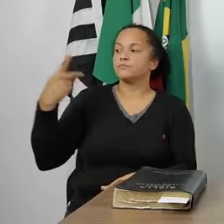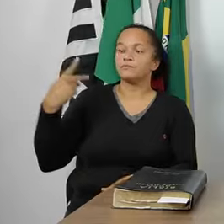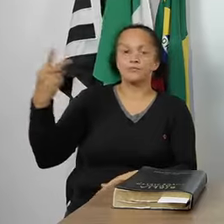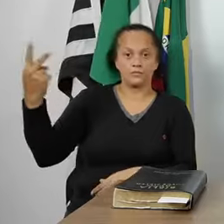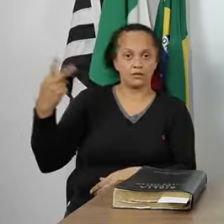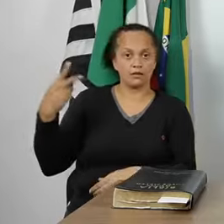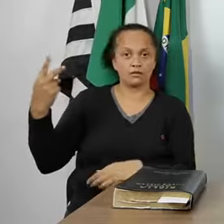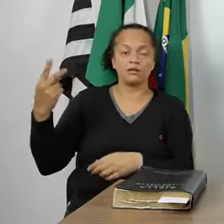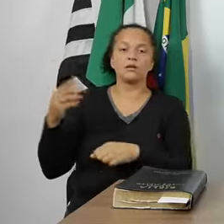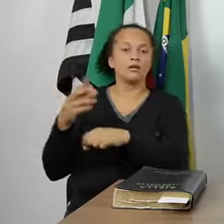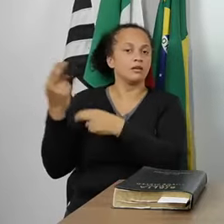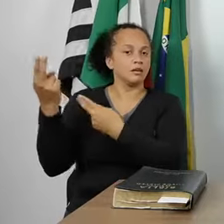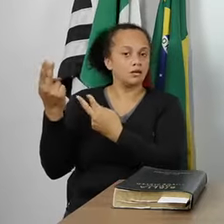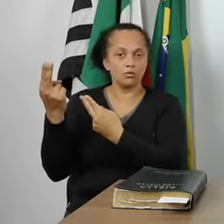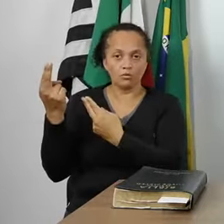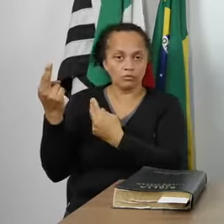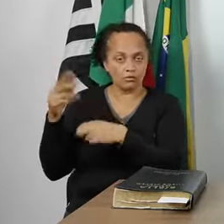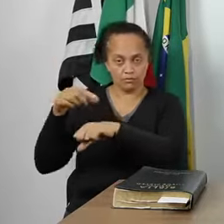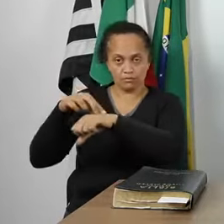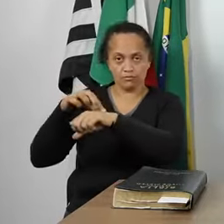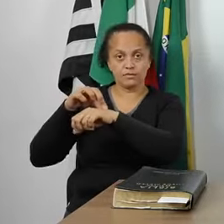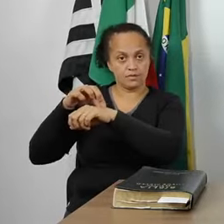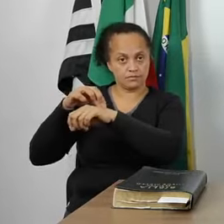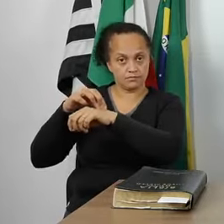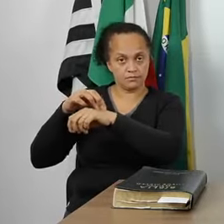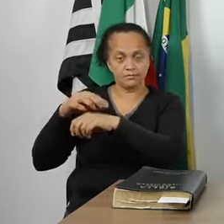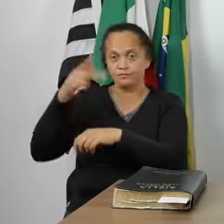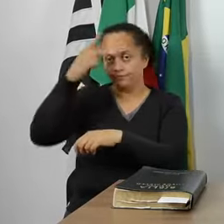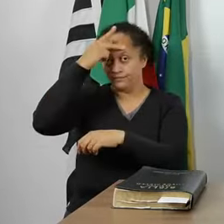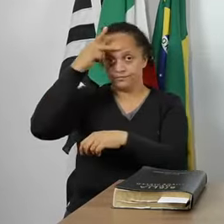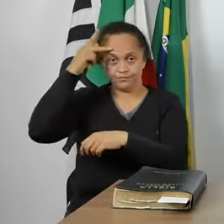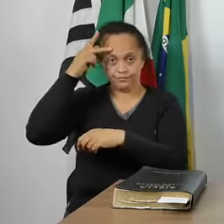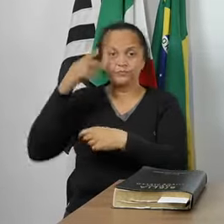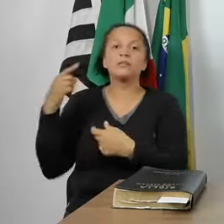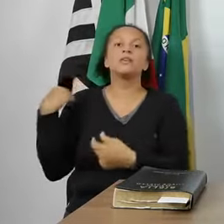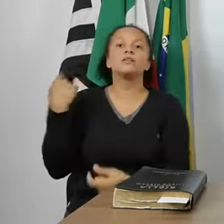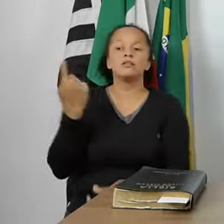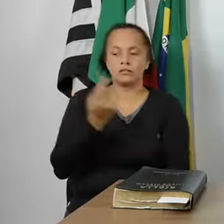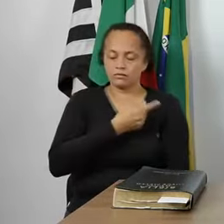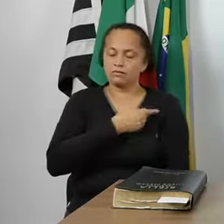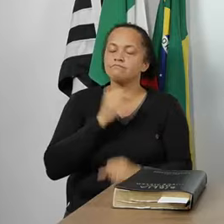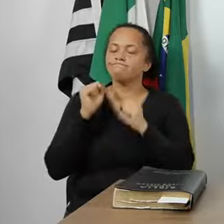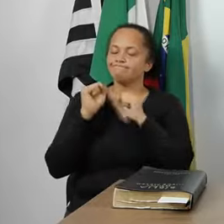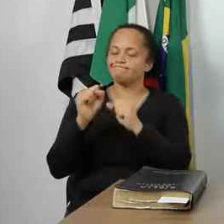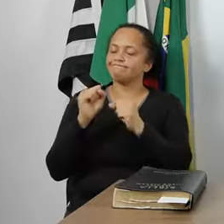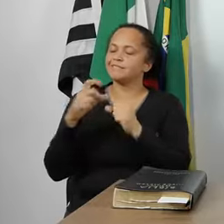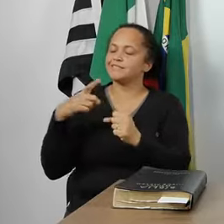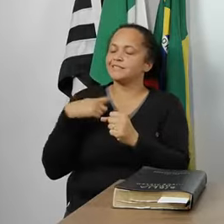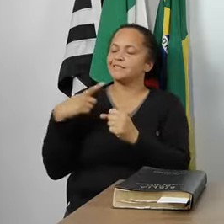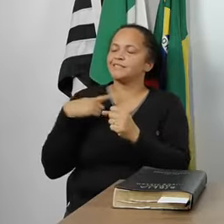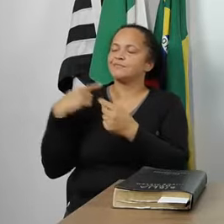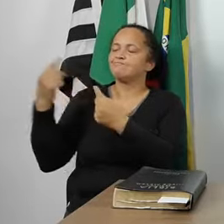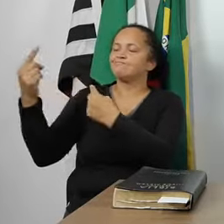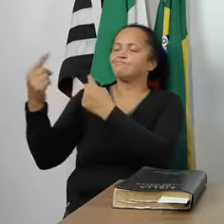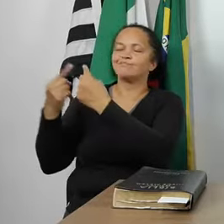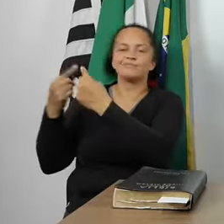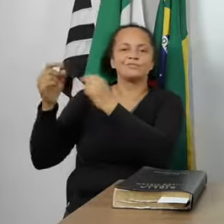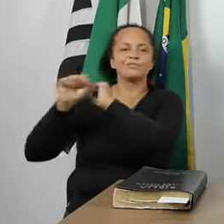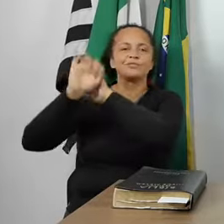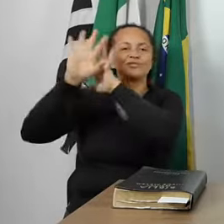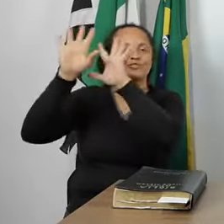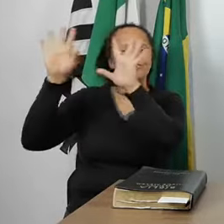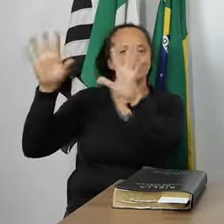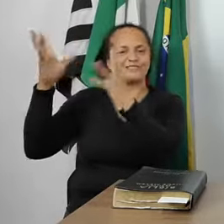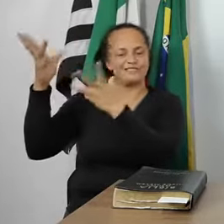se relacionar com Ele numa intimidade tão gloriosa, tão maravilhosa. Embora Deus